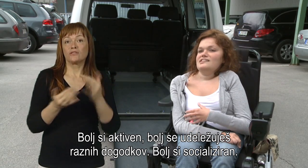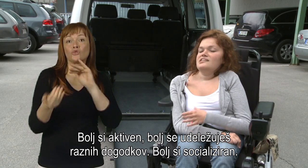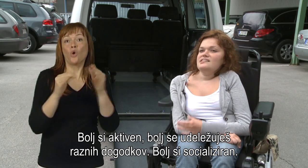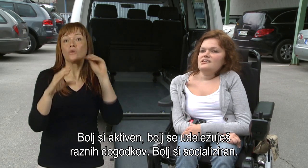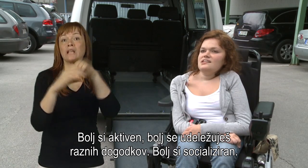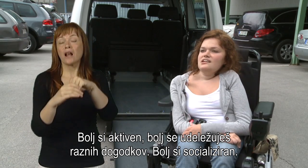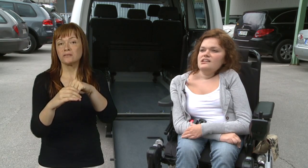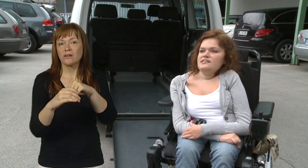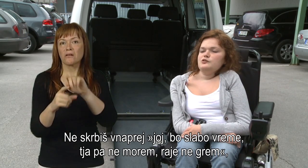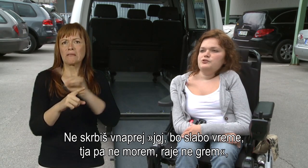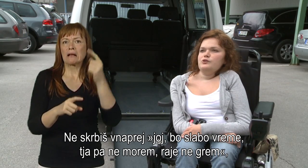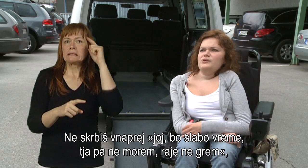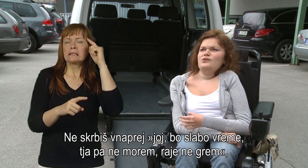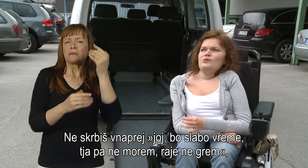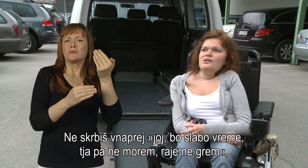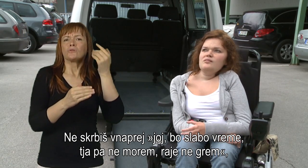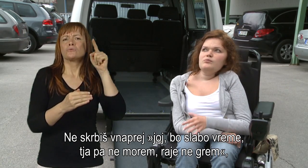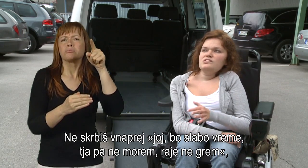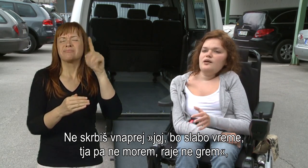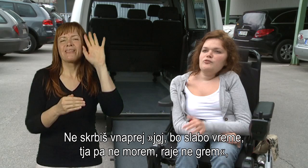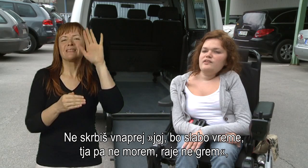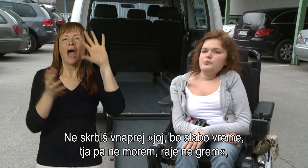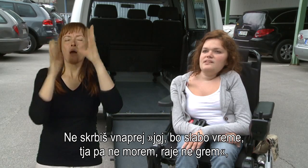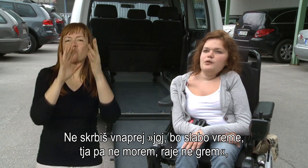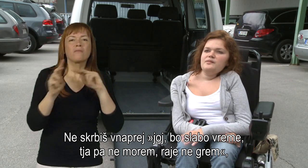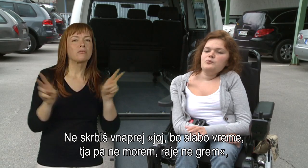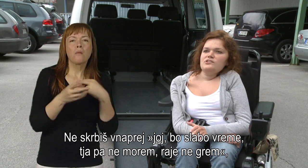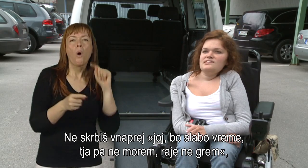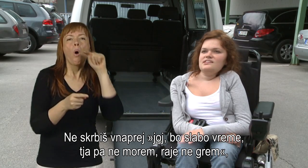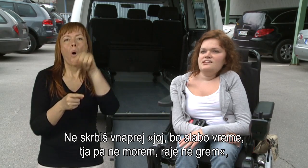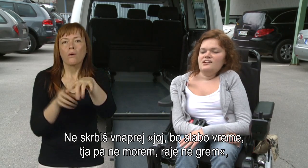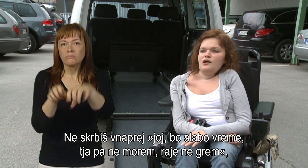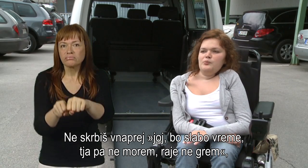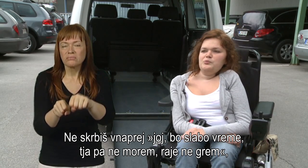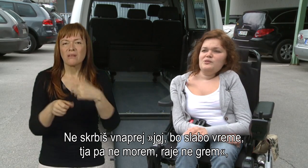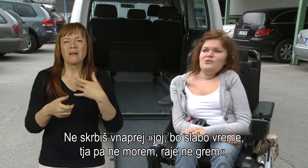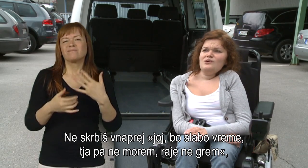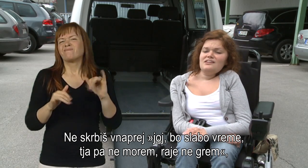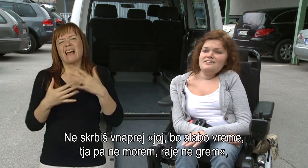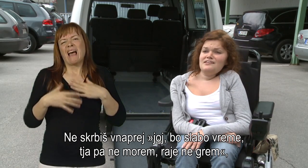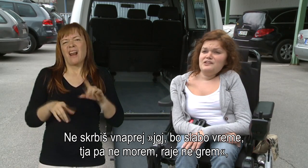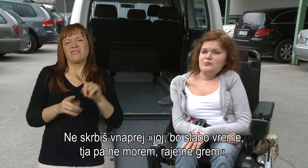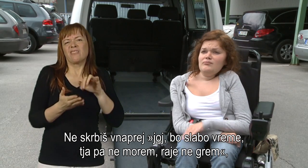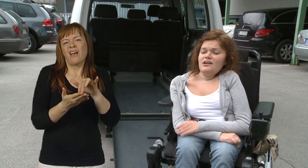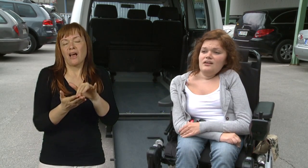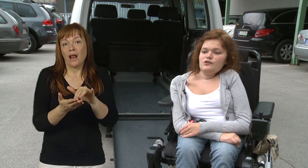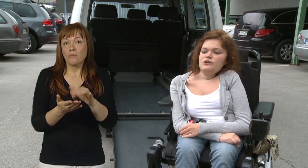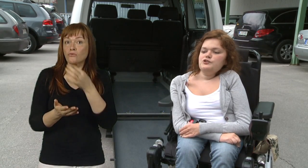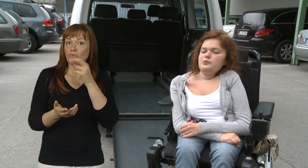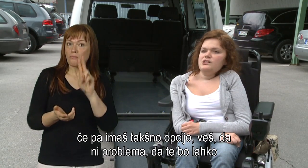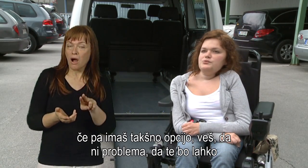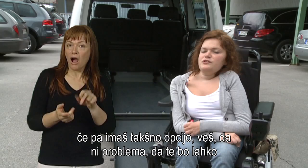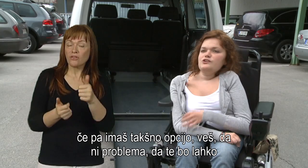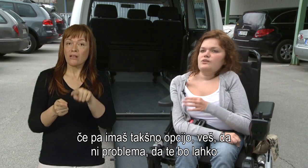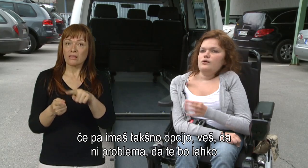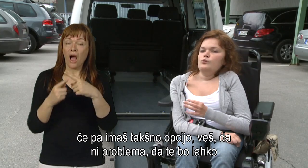si socializiran, ne skrbiš vnaprej, joj, bo slabo vreme, tja pa ne morem zdaj iti, ali pa potem, joj, raje ne grem. Tako da, če